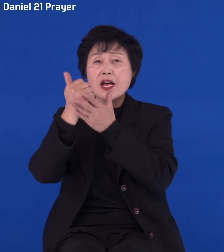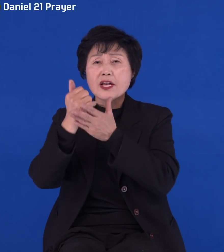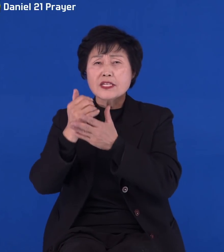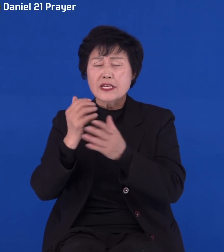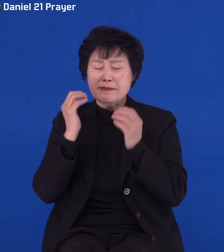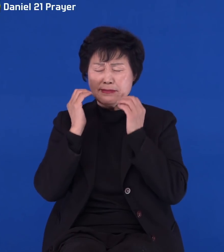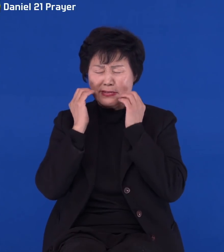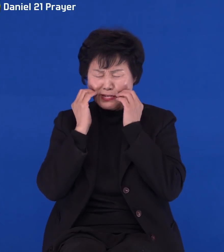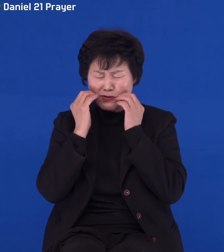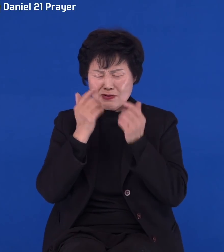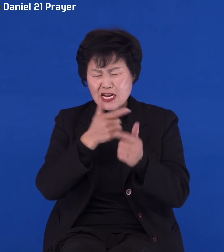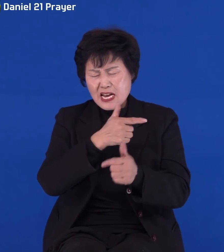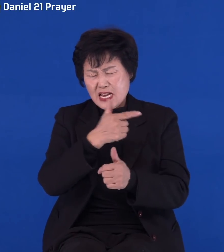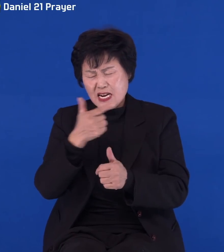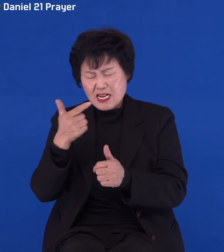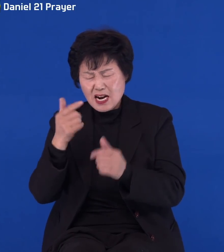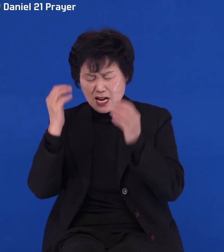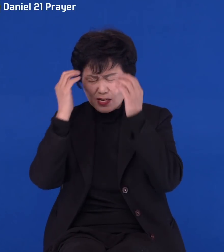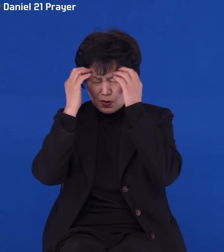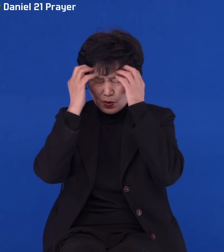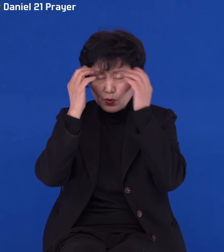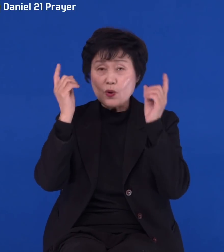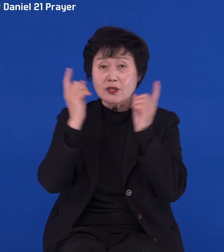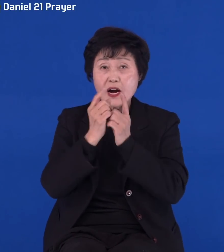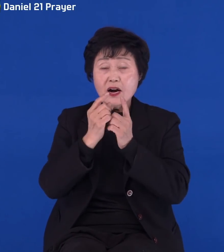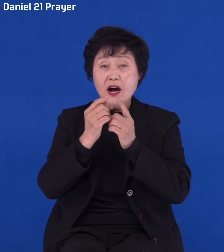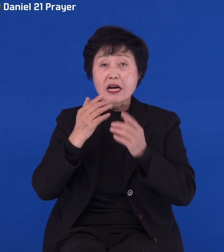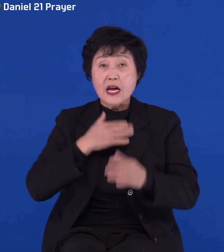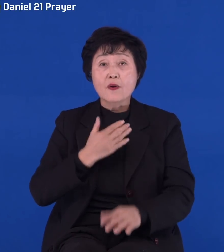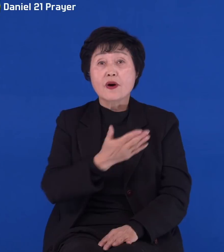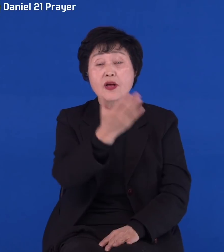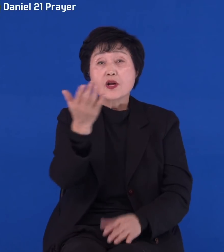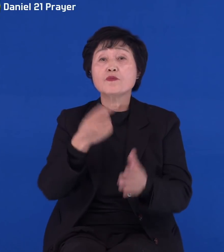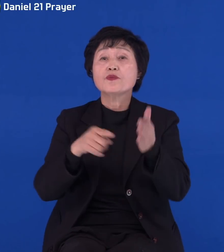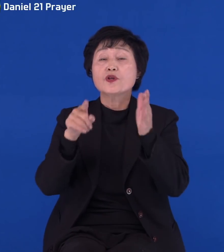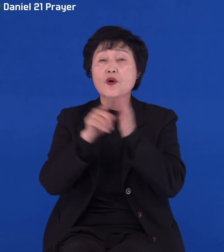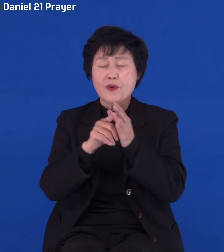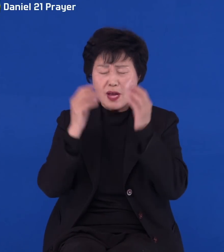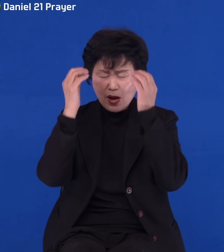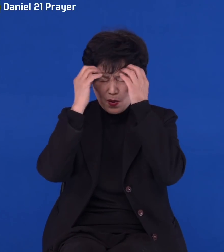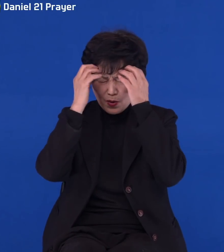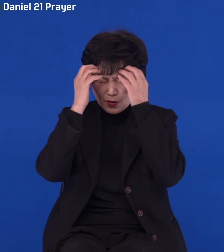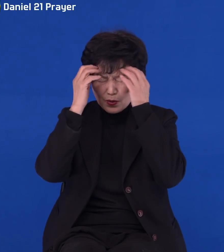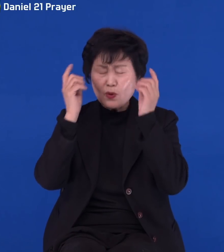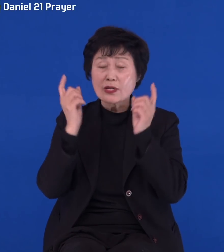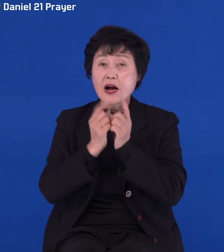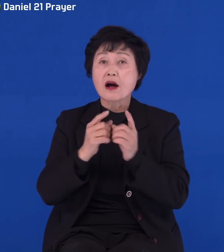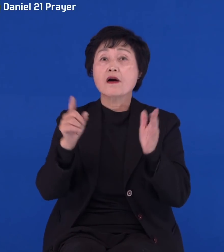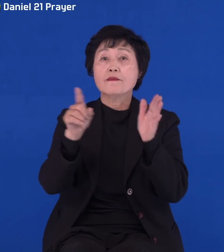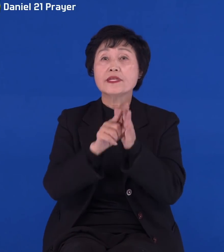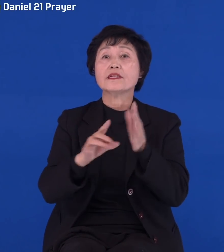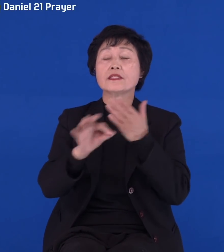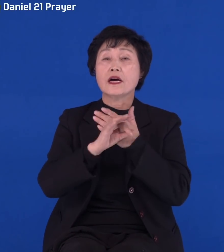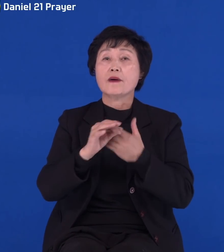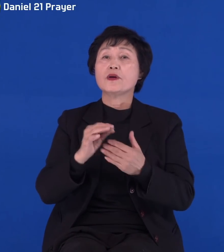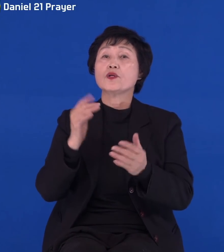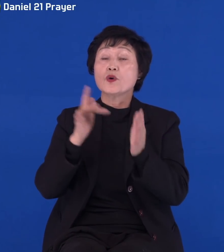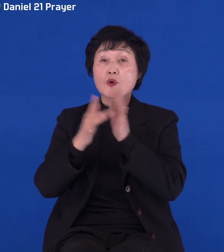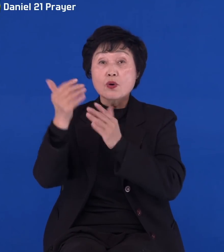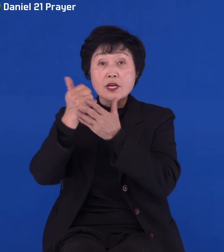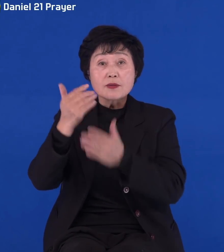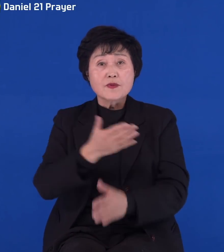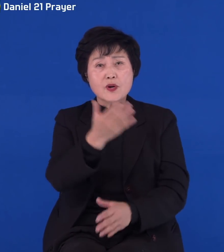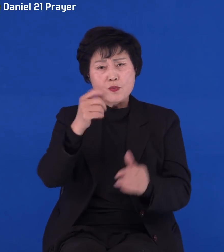장사와 이 모든 것을 우리들을 위하여서 견디었다는 것을 정말로 믿는다면, 그분이 여러분을 구원하시기 위해,